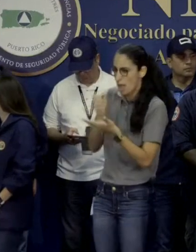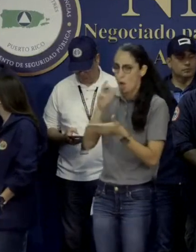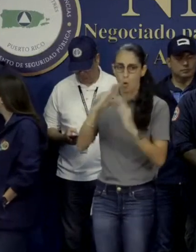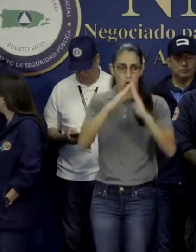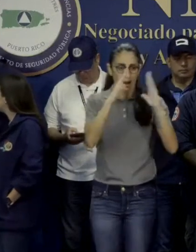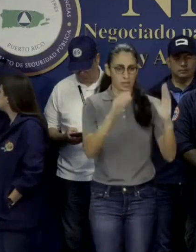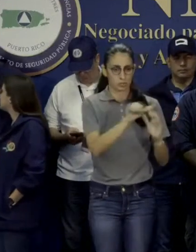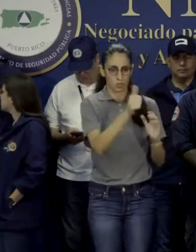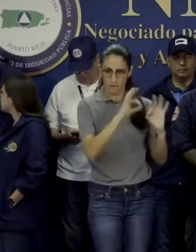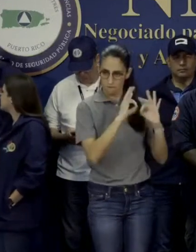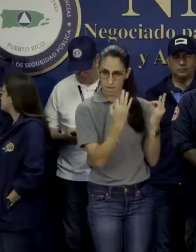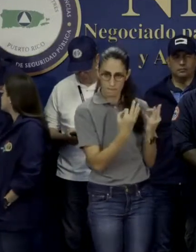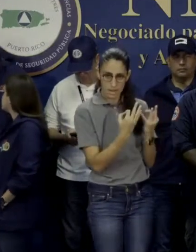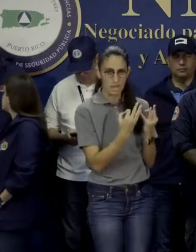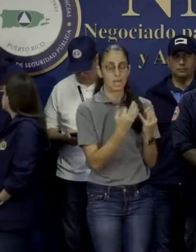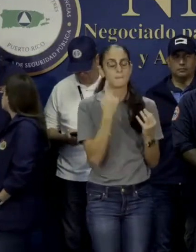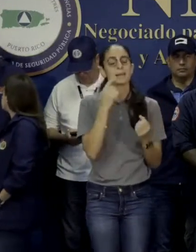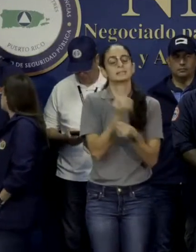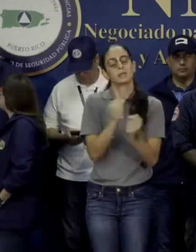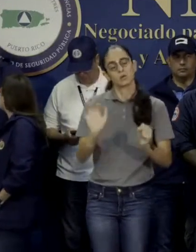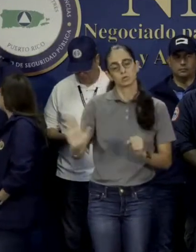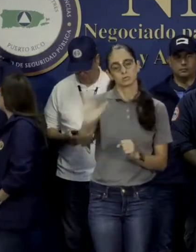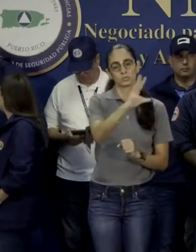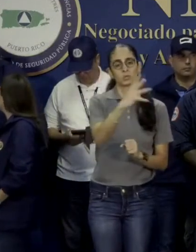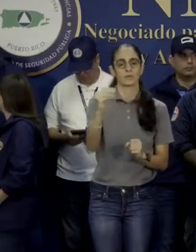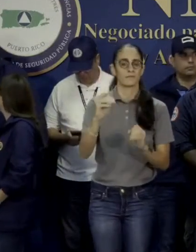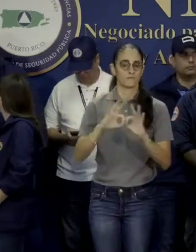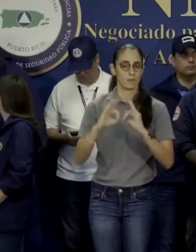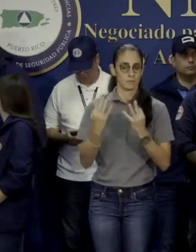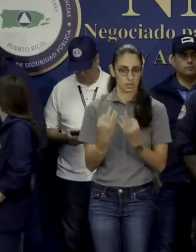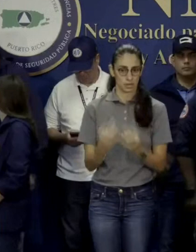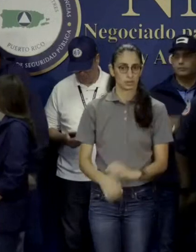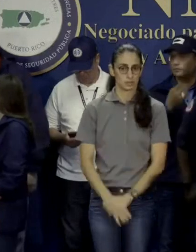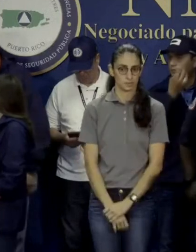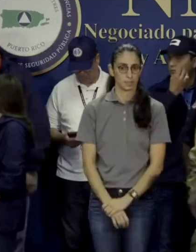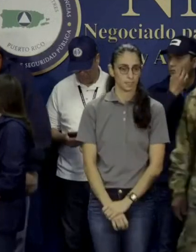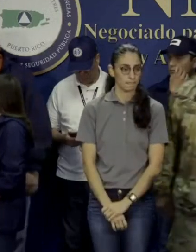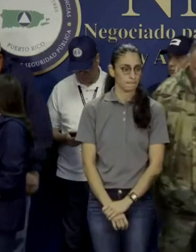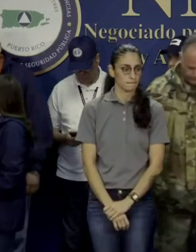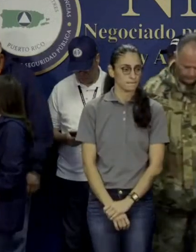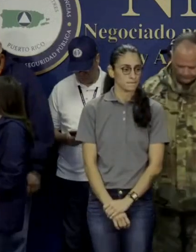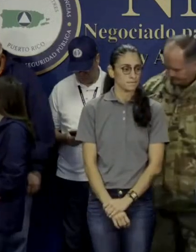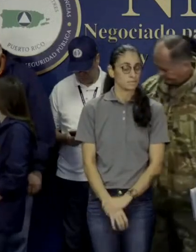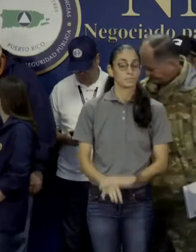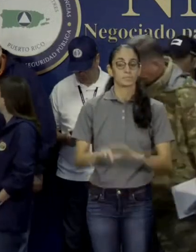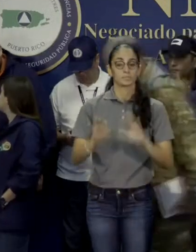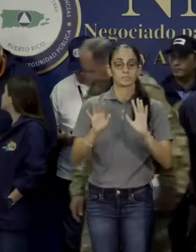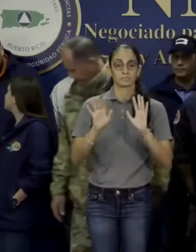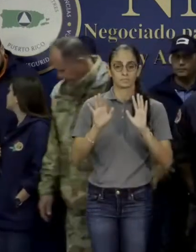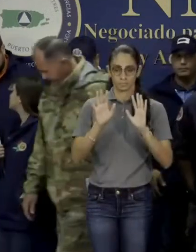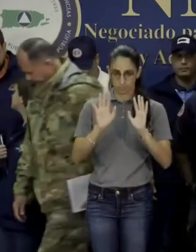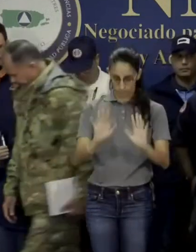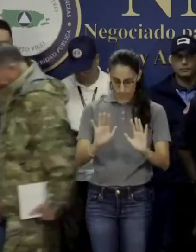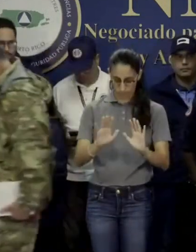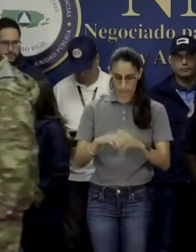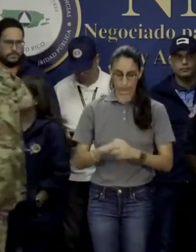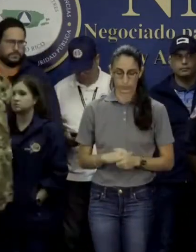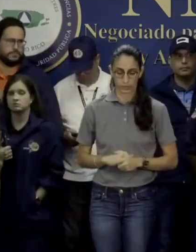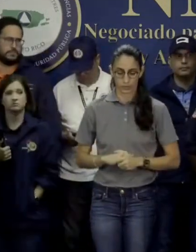familia cercana a usted, que sea seguro para su familia. Para marco de